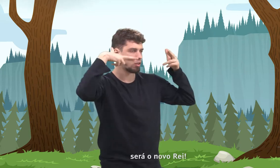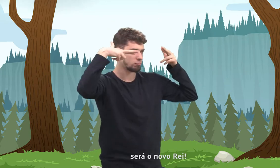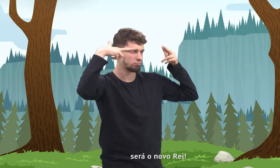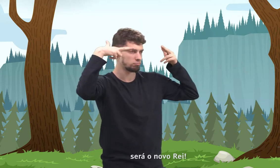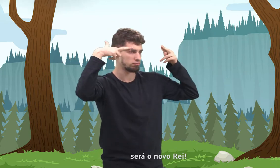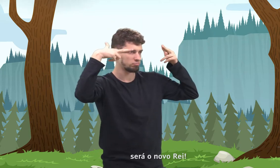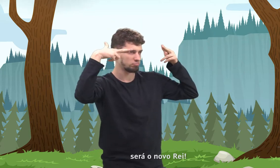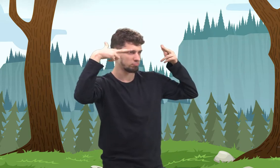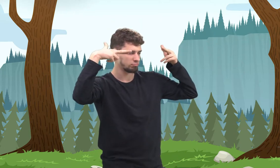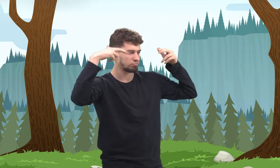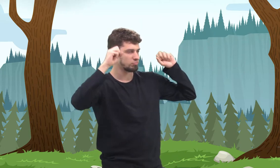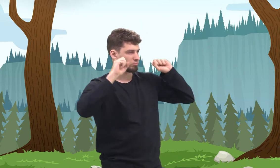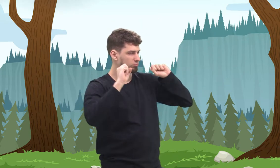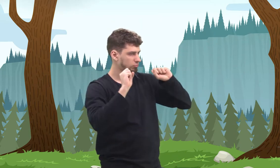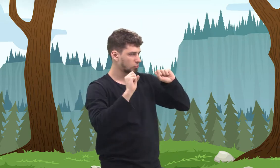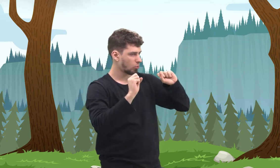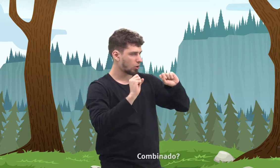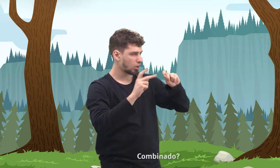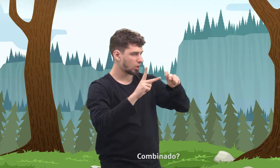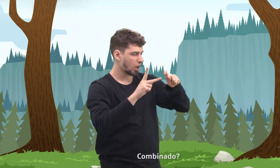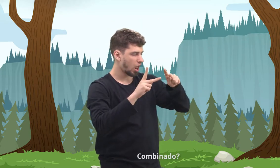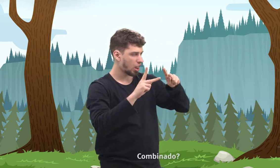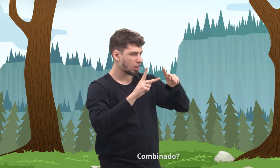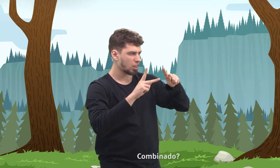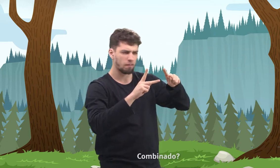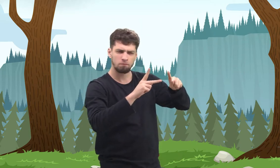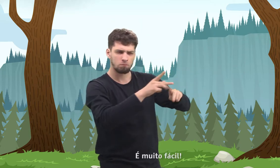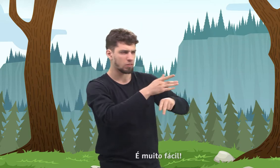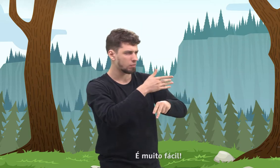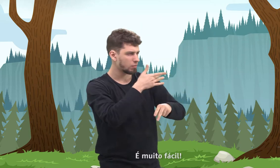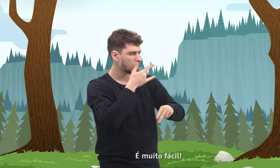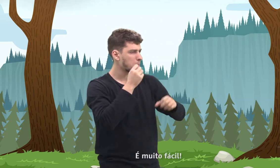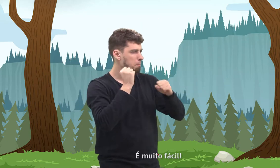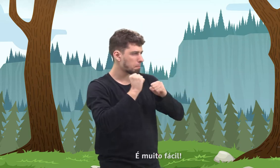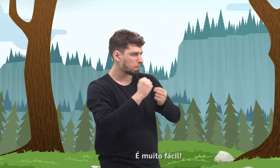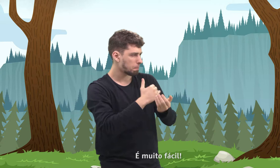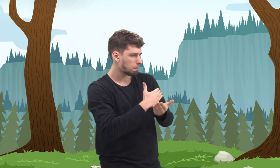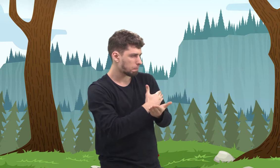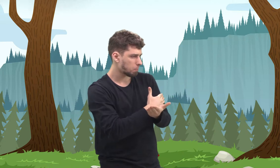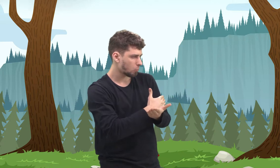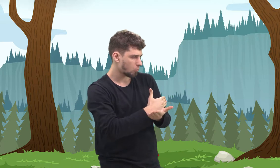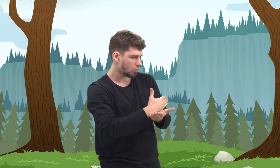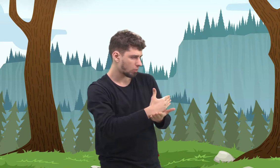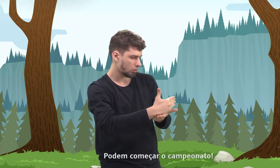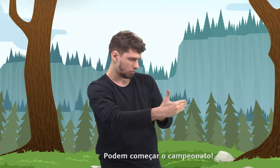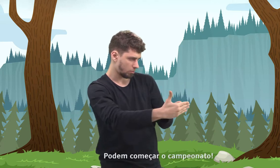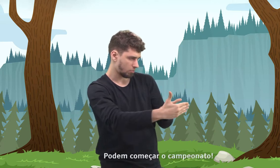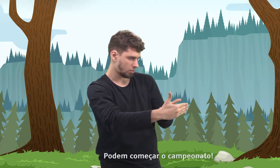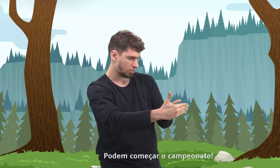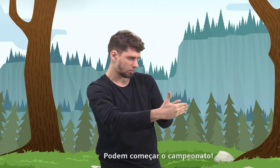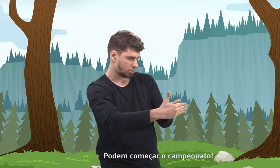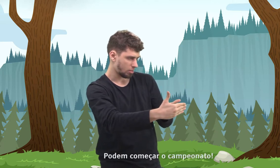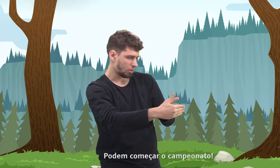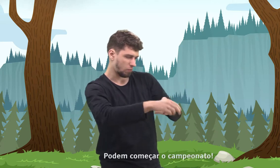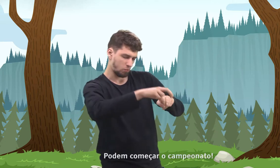novo rei o combinado é muito fácil pode começar um campeonato